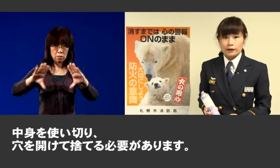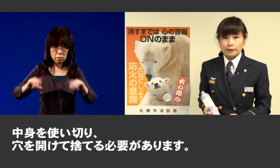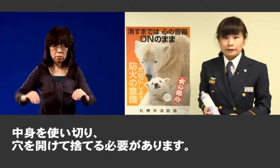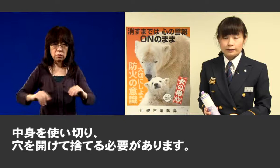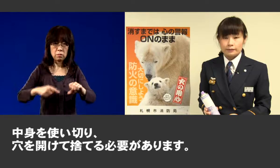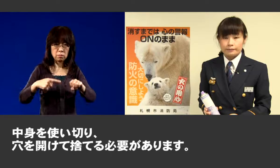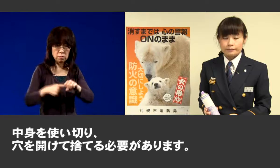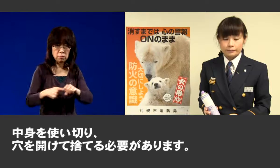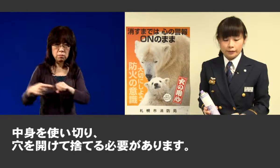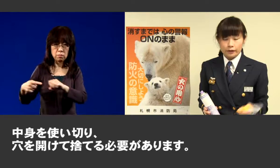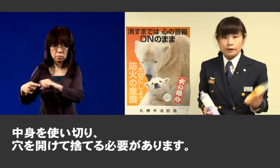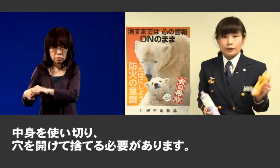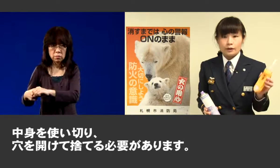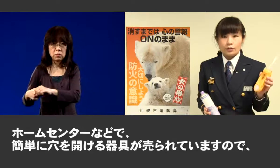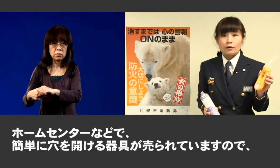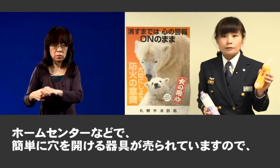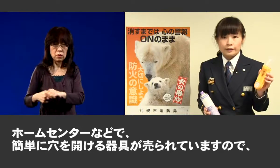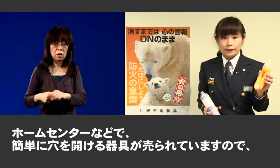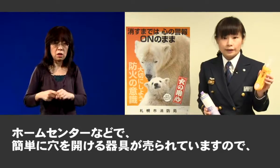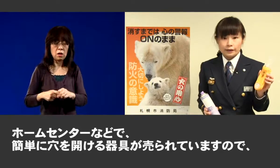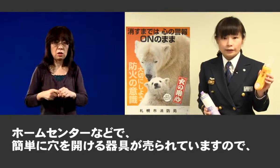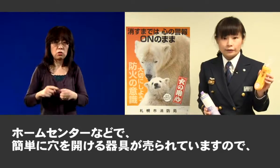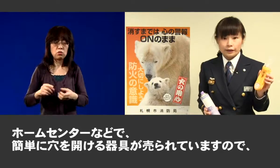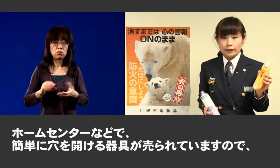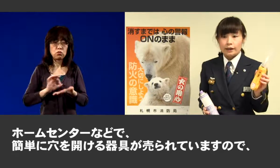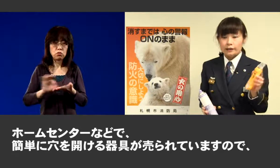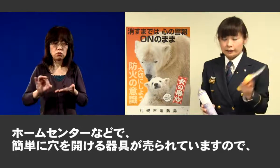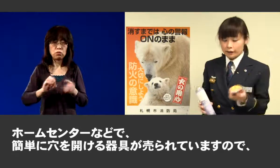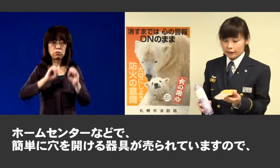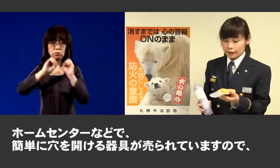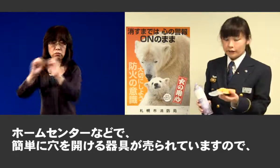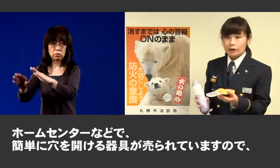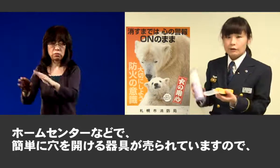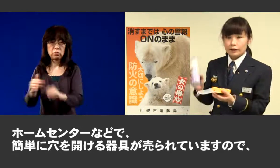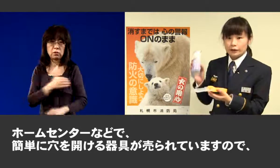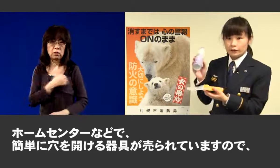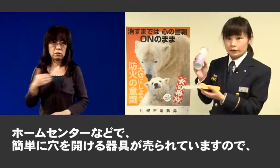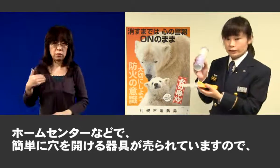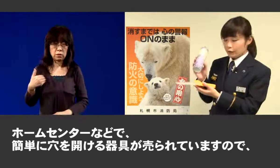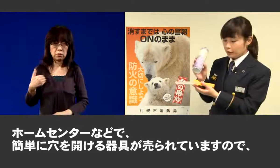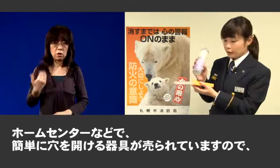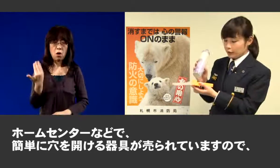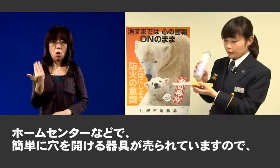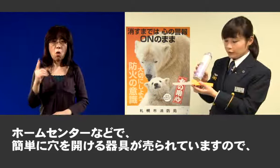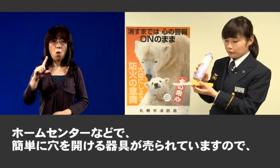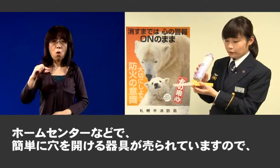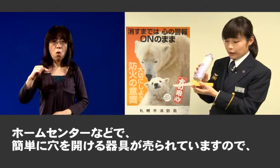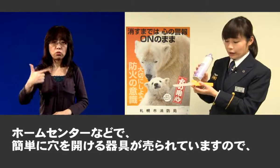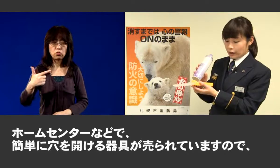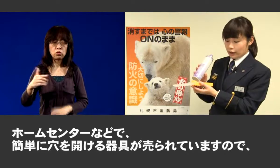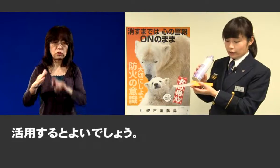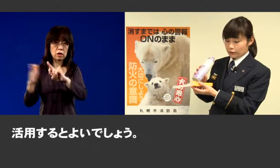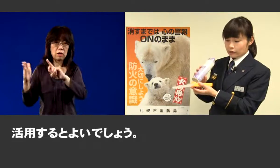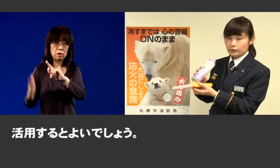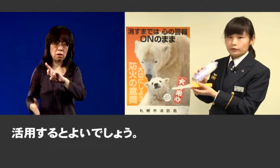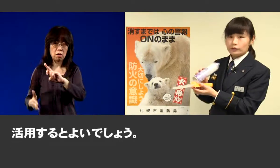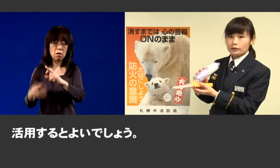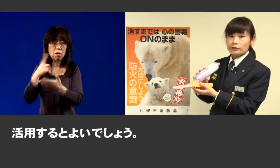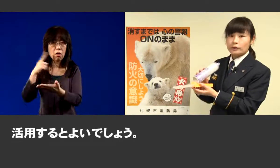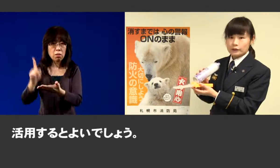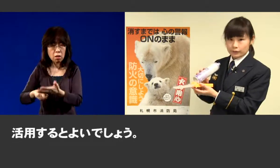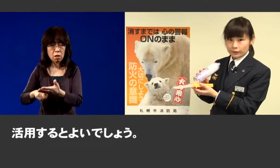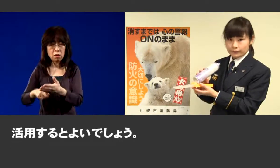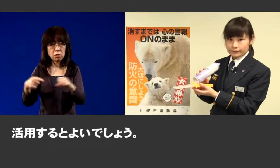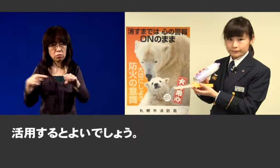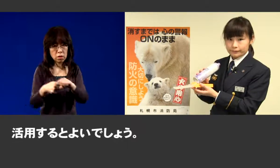る必要があります。ホームセンターなどで簡単に穴を開ける器具が売られていますので、活用す